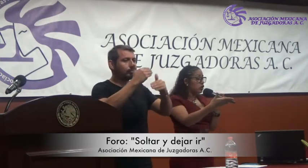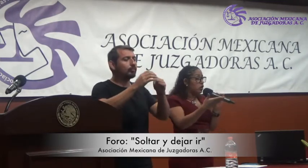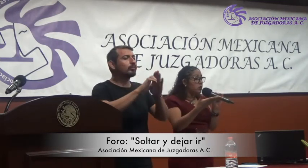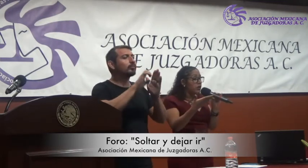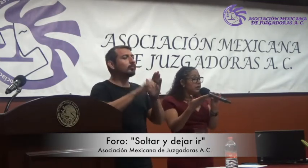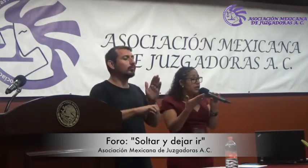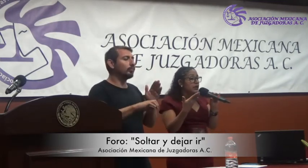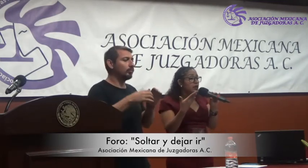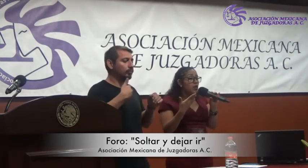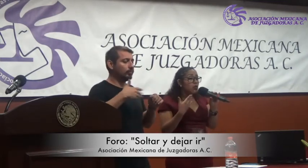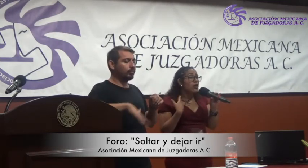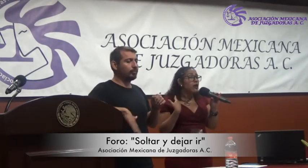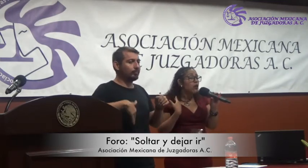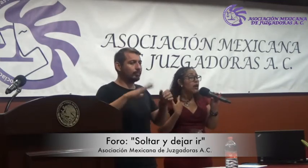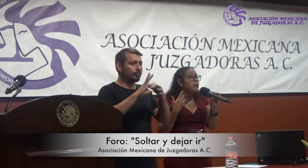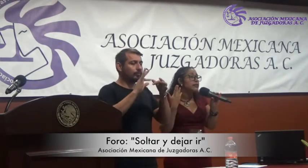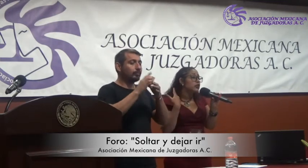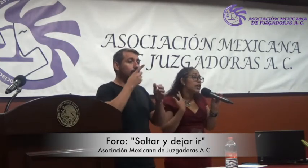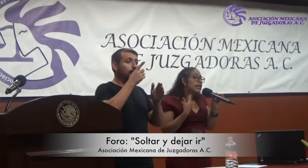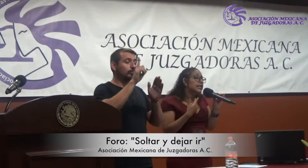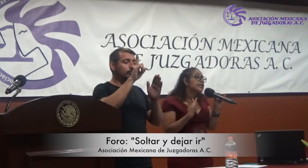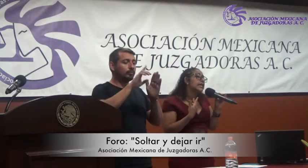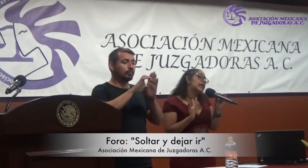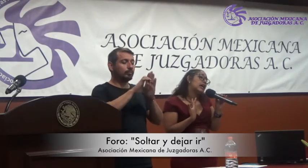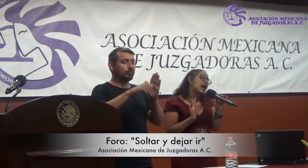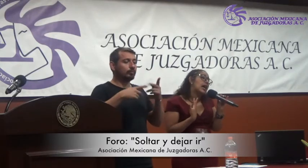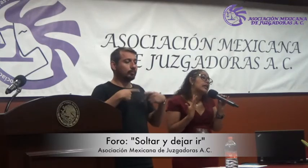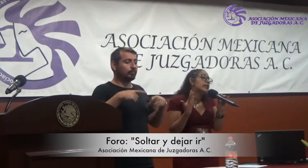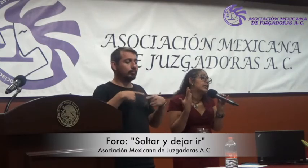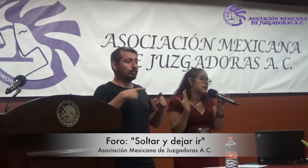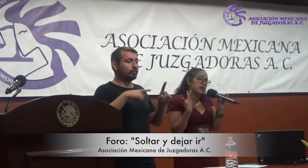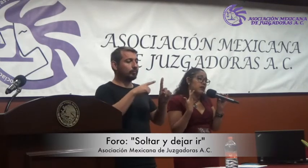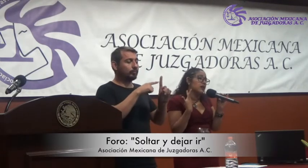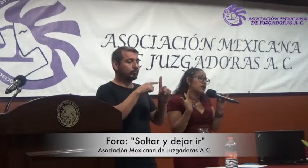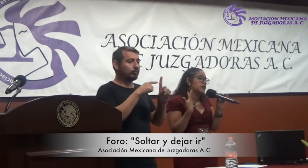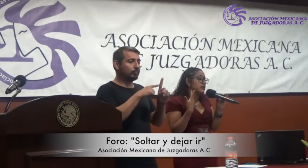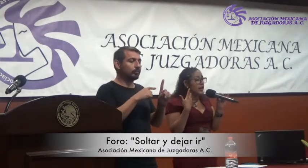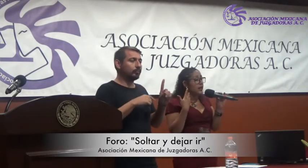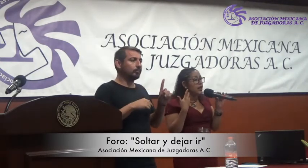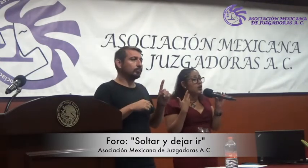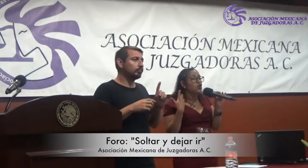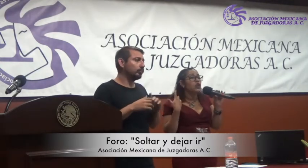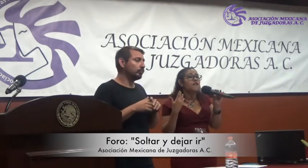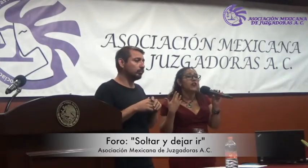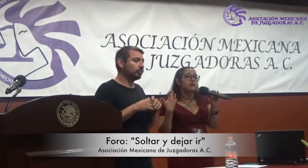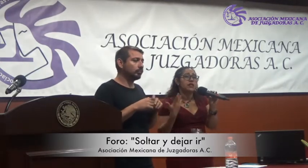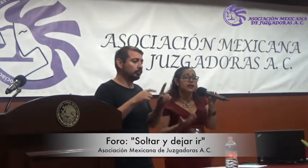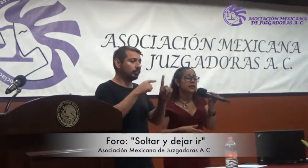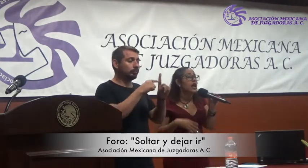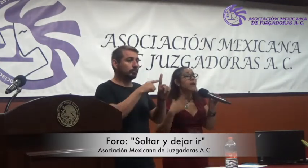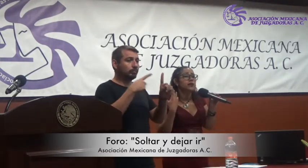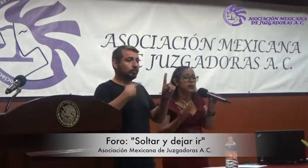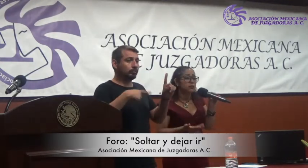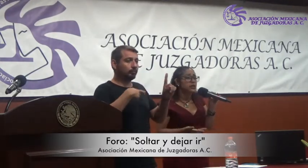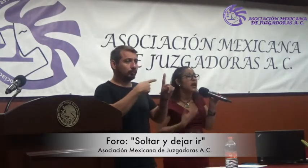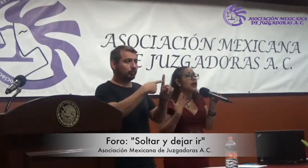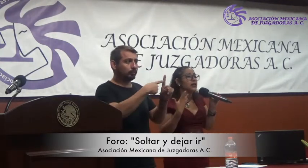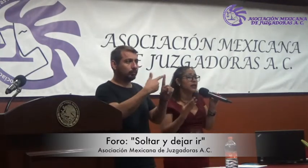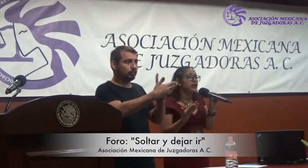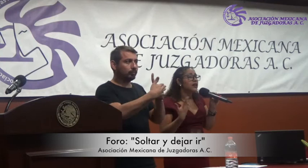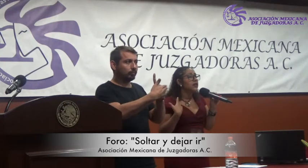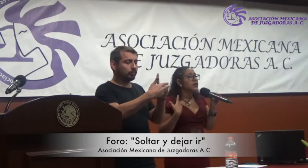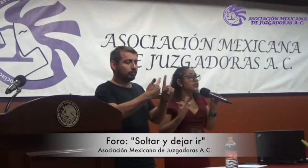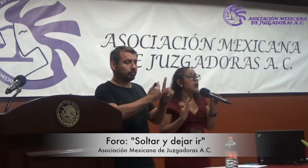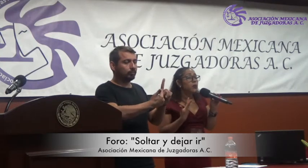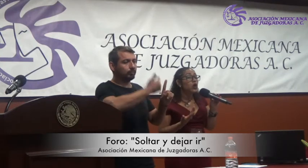muerte, justo como decían, cuando a una persona le dicen que alguien está con una enfermedad grave, terminal